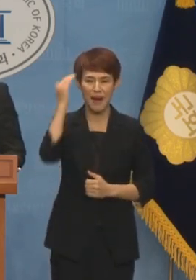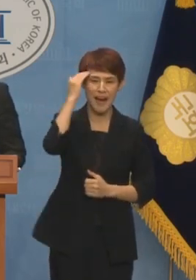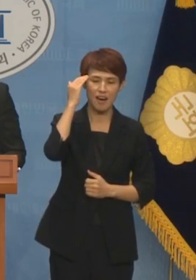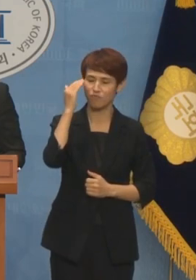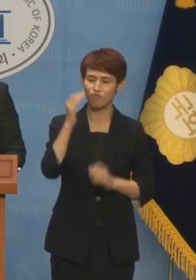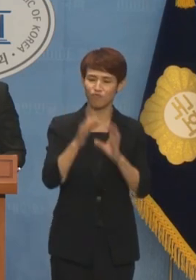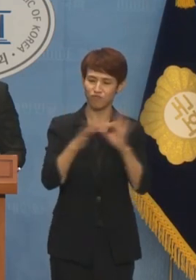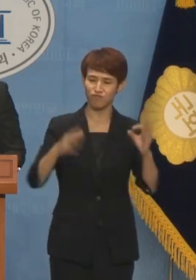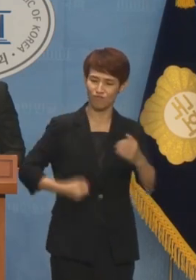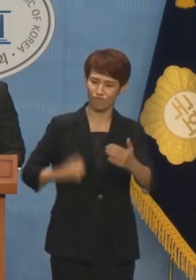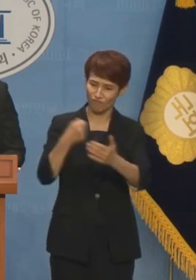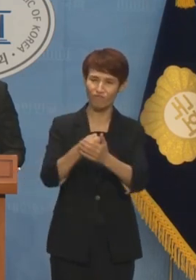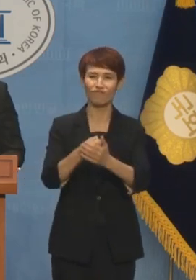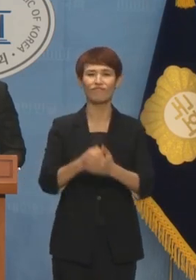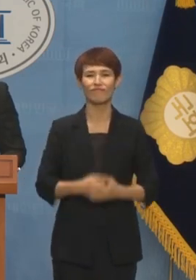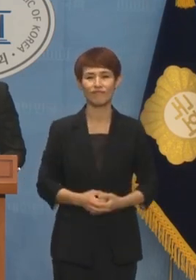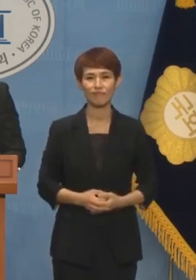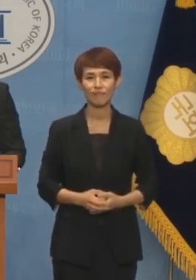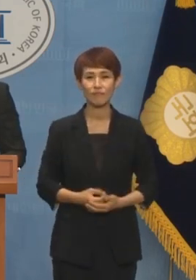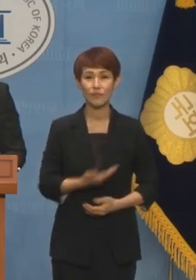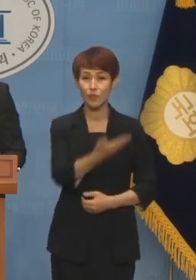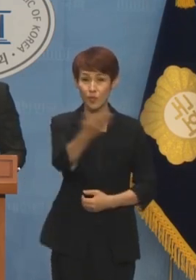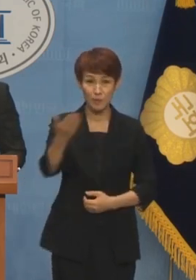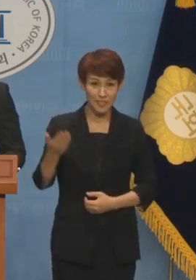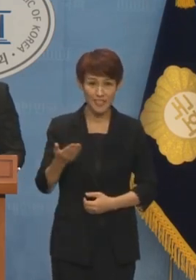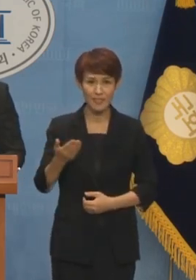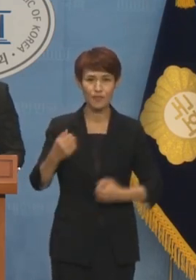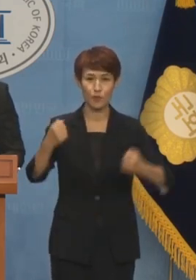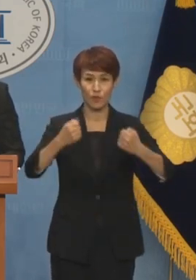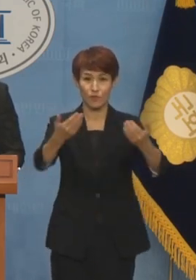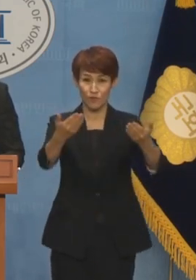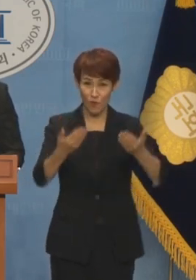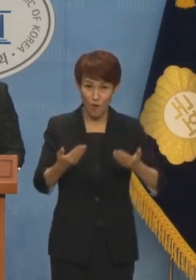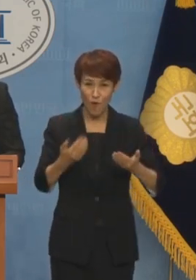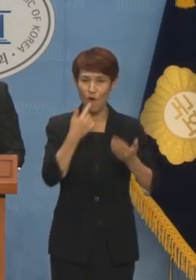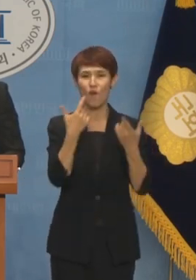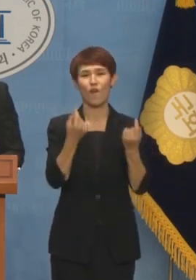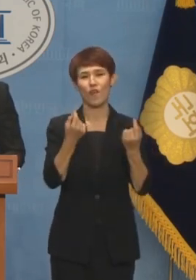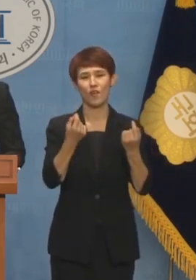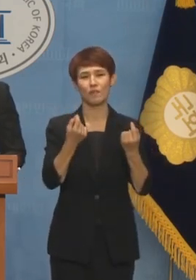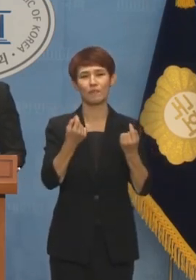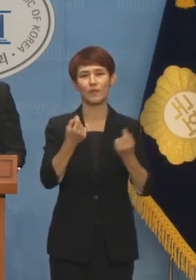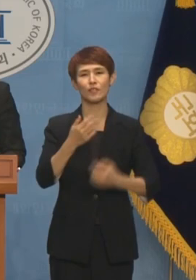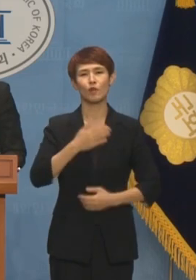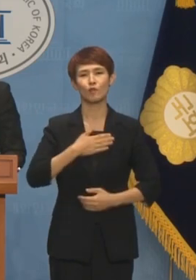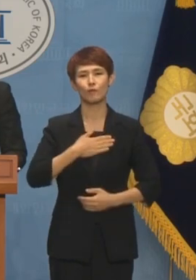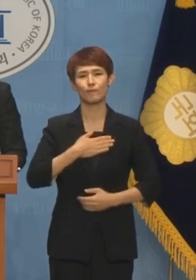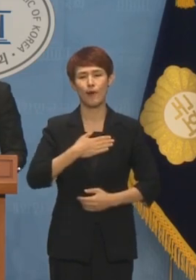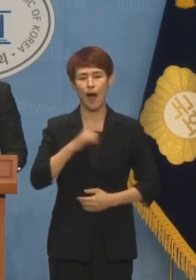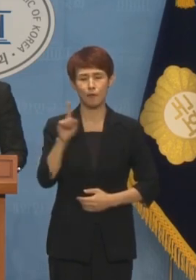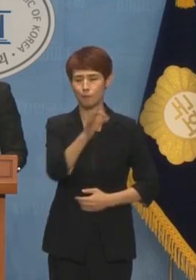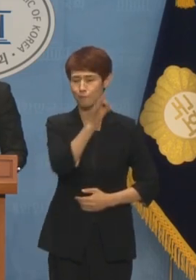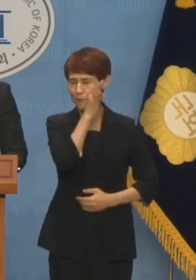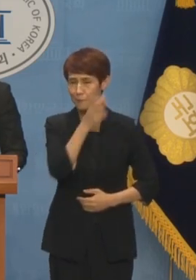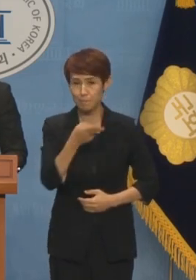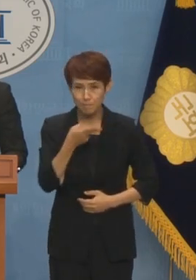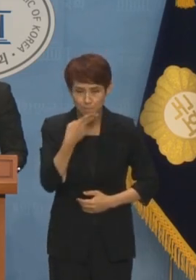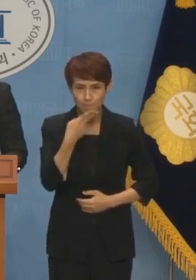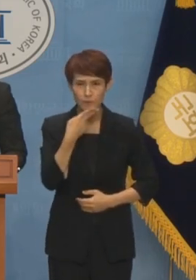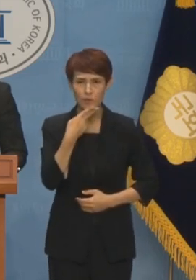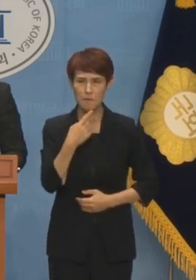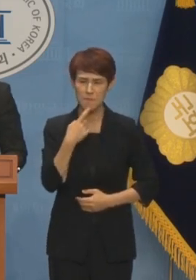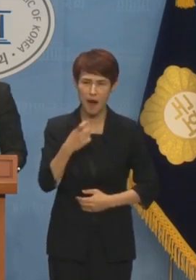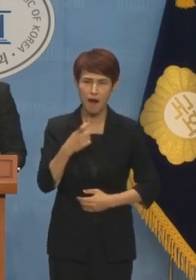용기일 것입니다. 당원 여러분들께서 그렇게 용기 내주신 것처럼 하늘 아래 부끄럼 없고 어떠한